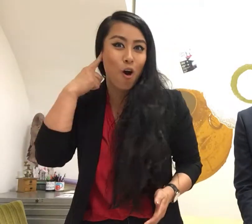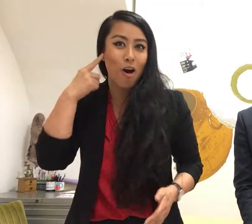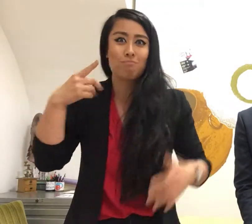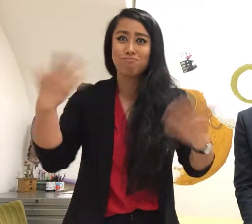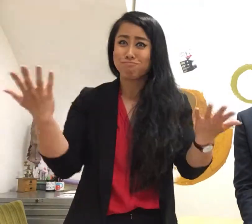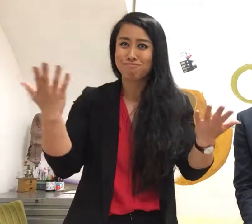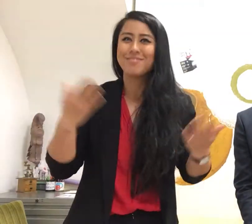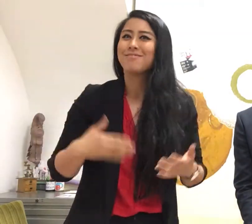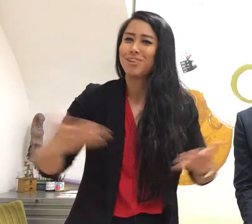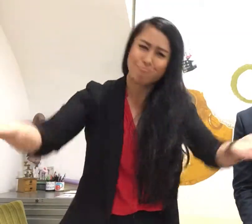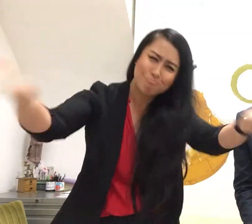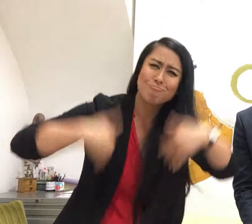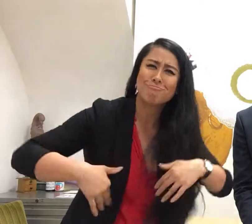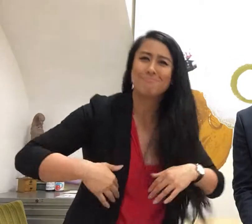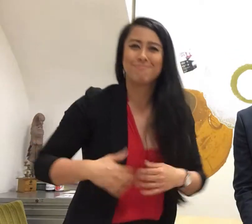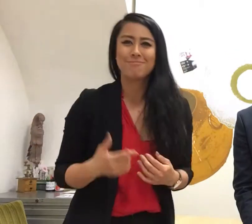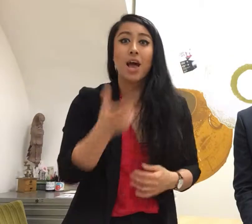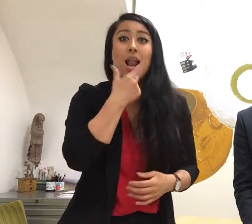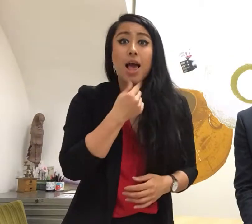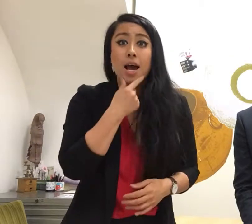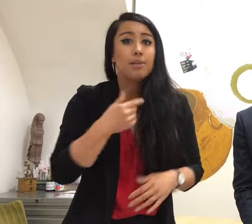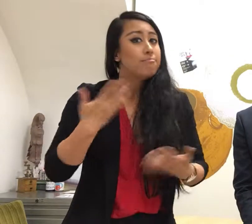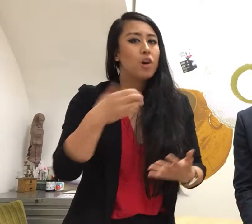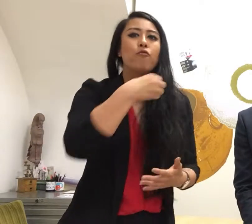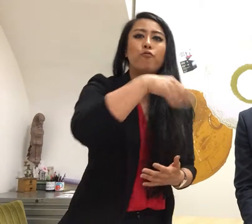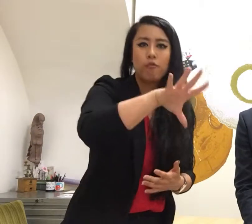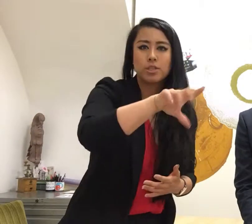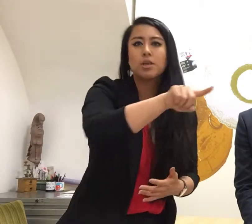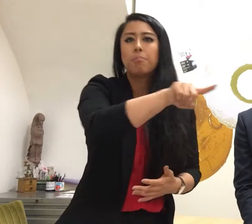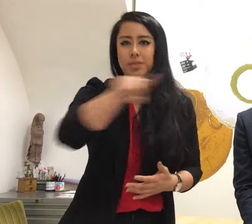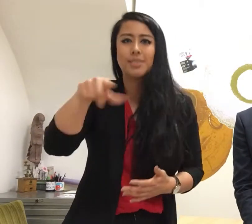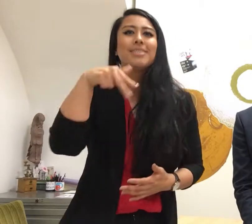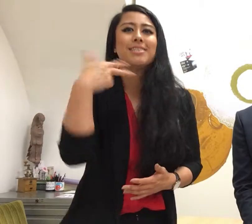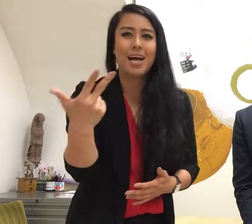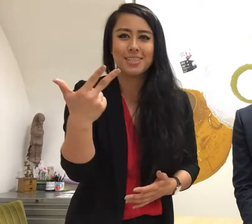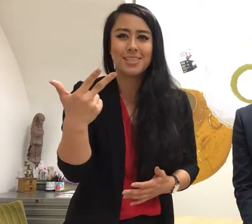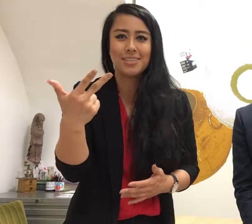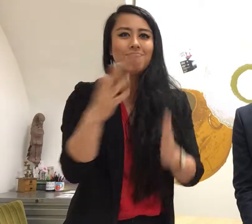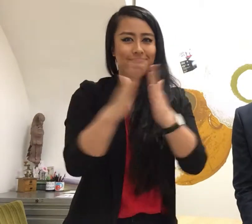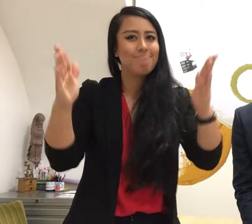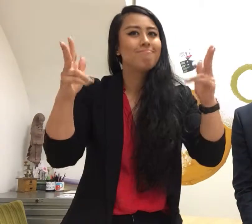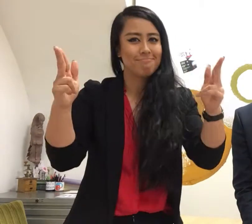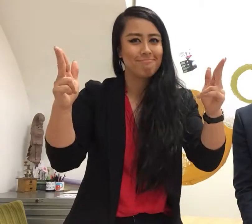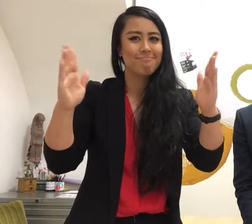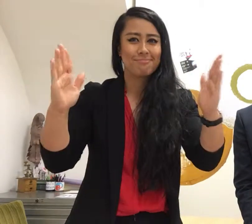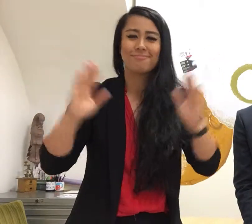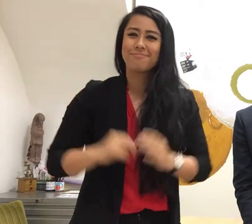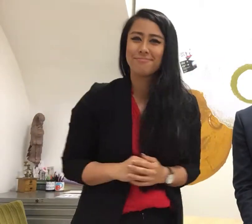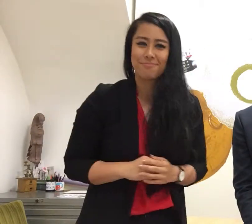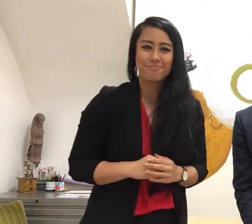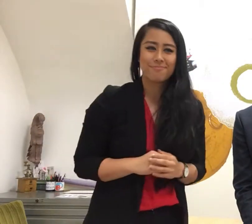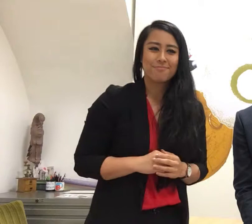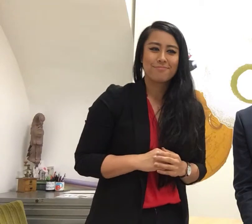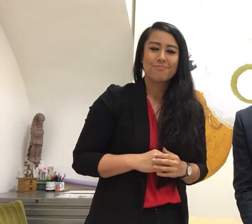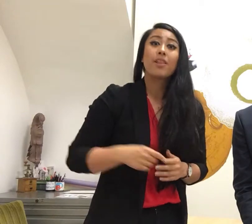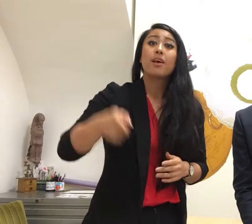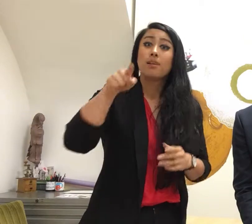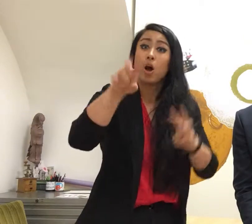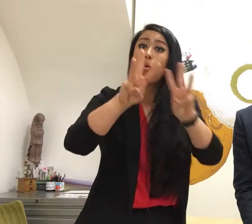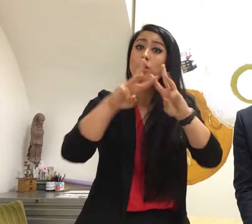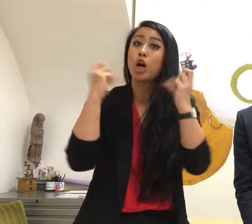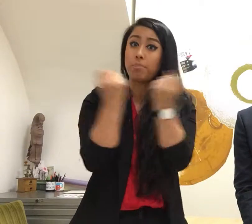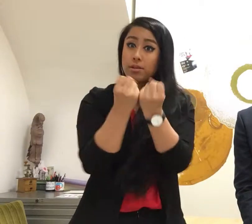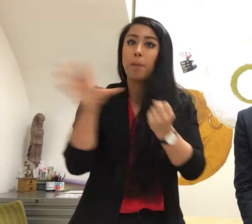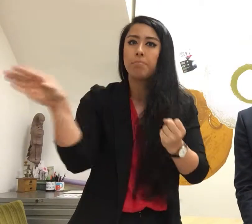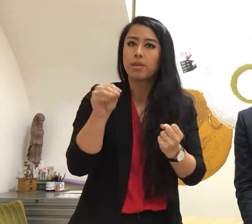Gehörlose und schwerhörige Personen. Ist ganz egal. Meldet euch einfach an. Die einzige Voraussetzung ist, dass ihr zwischen 15